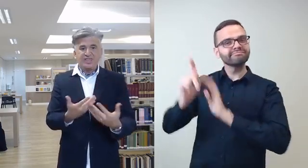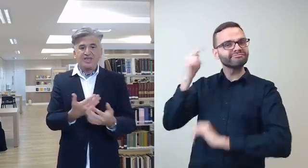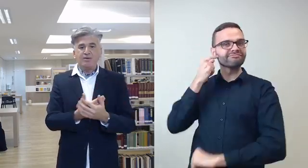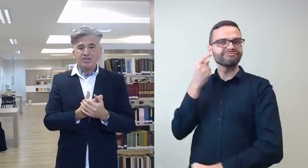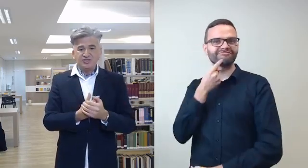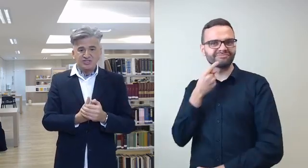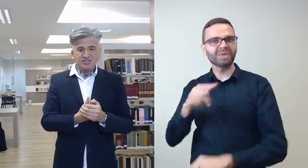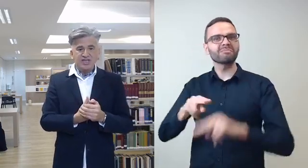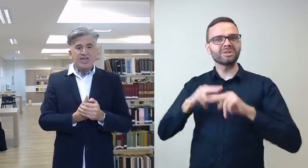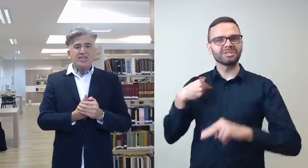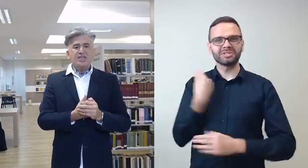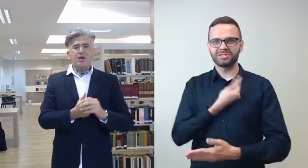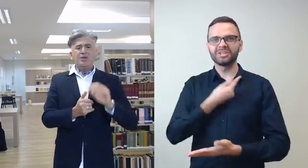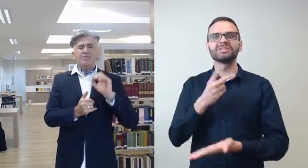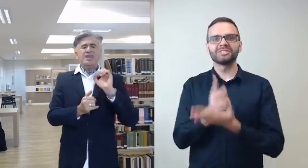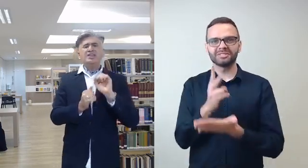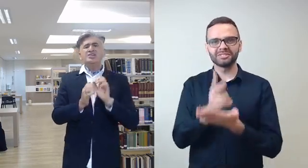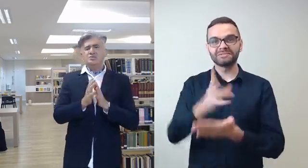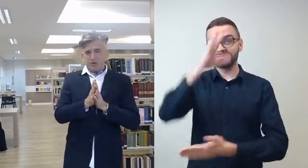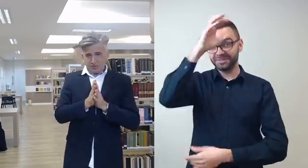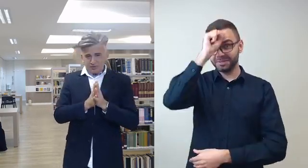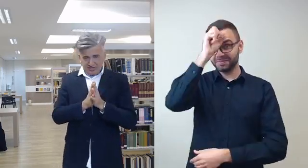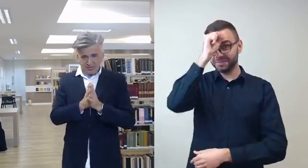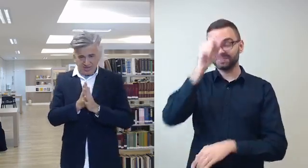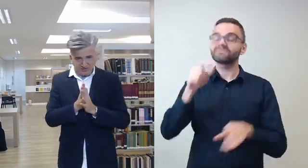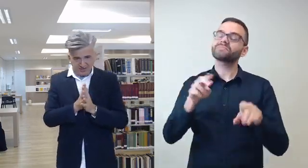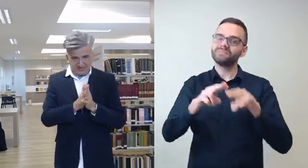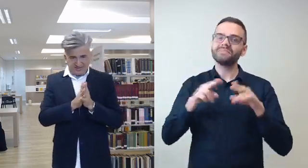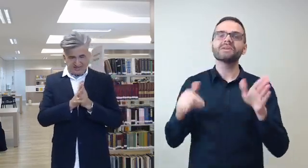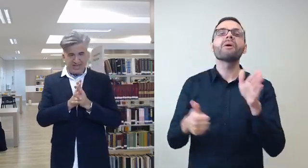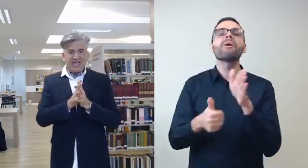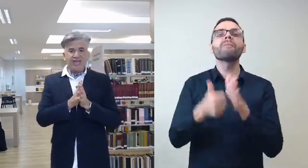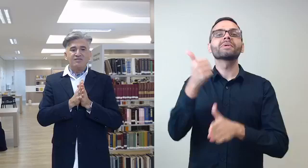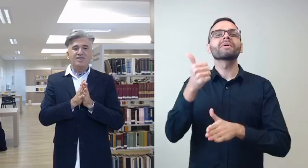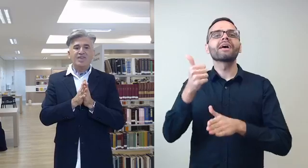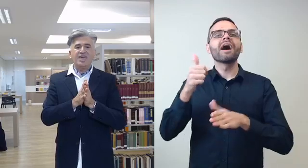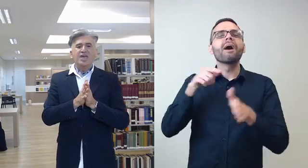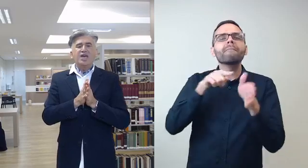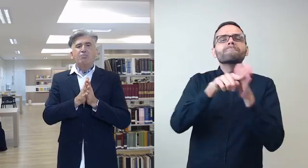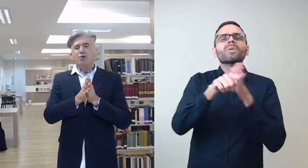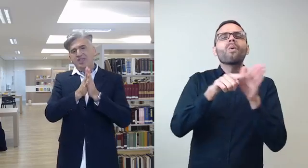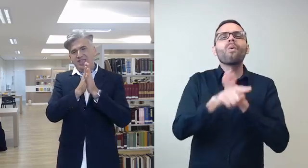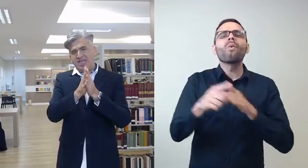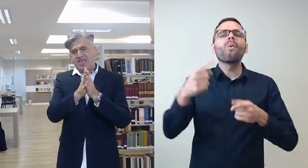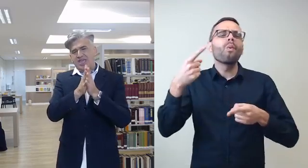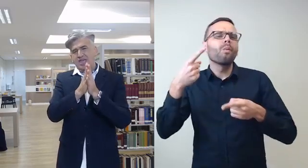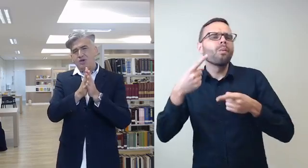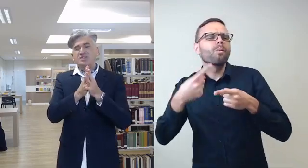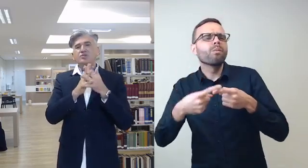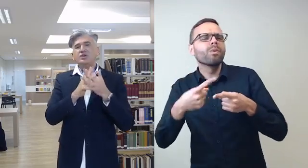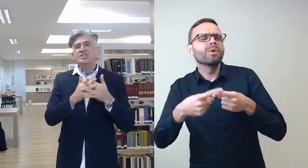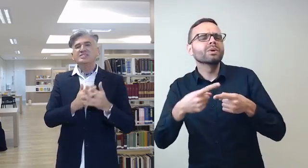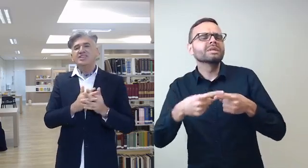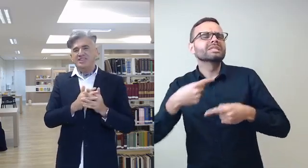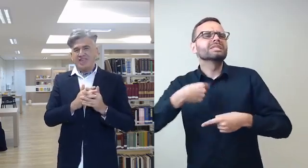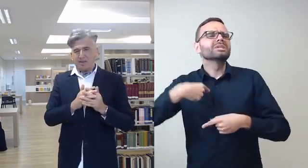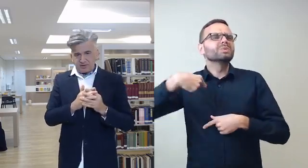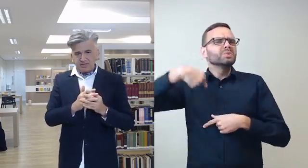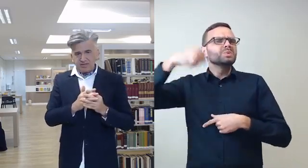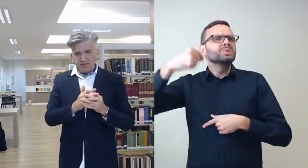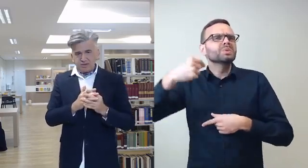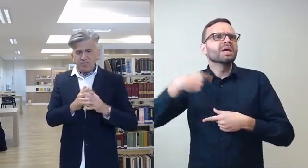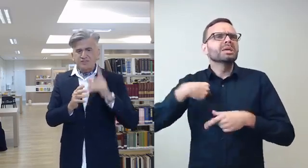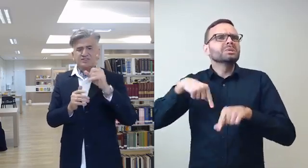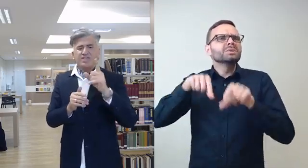sou um eterno aprendiz. Então, a primeira grande pergunta que eu quero fazer nessa live é: por que eu escolhi ser